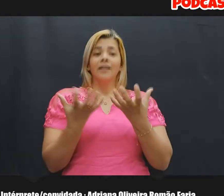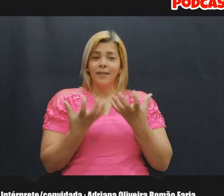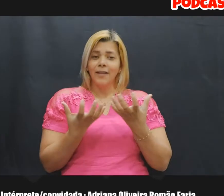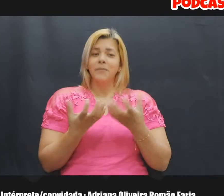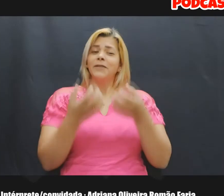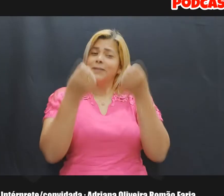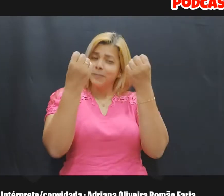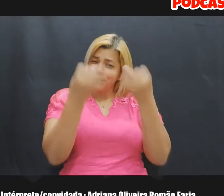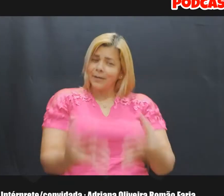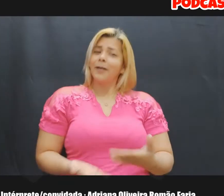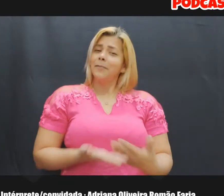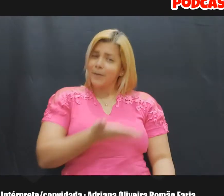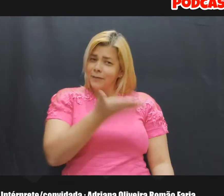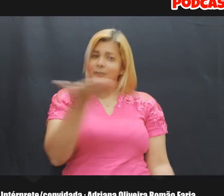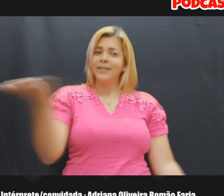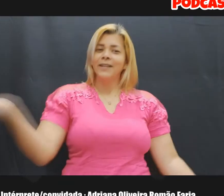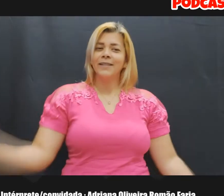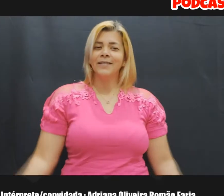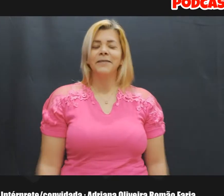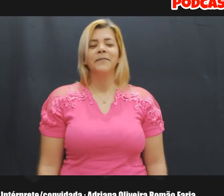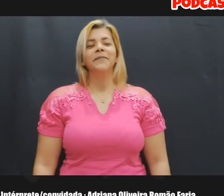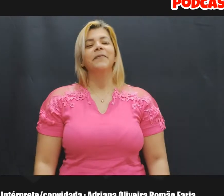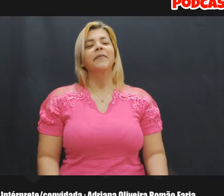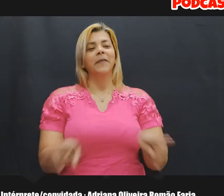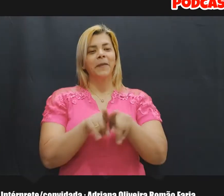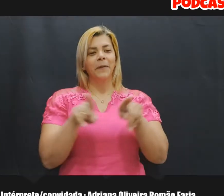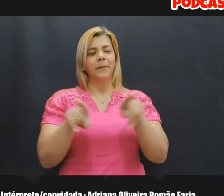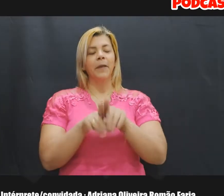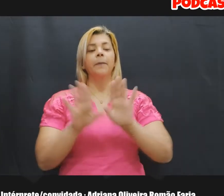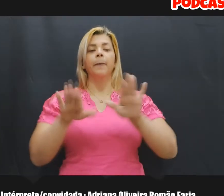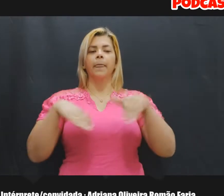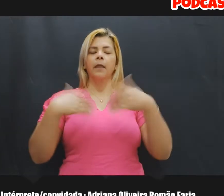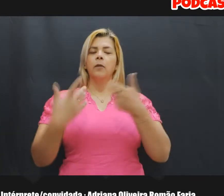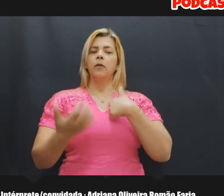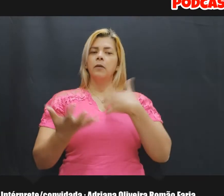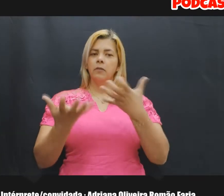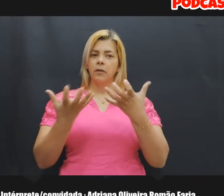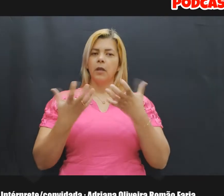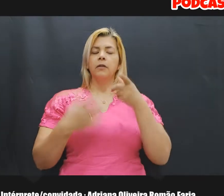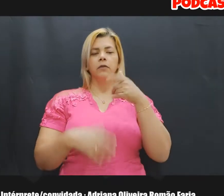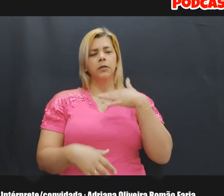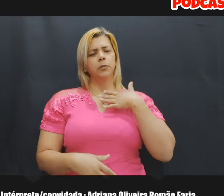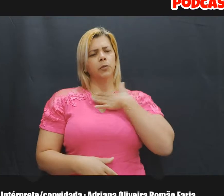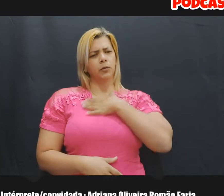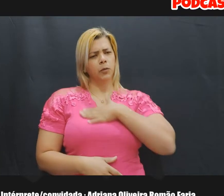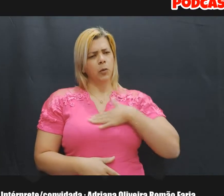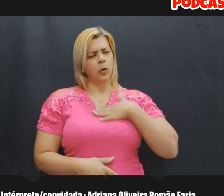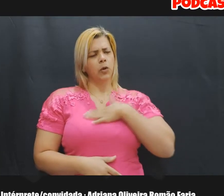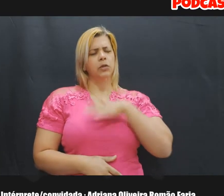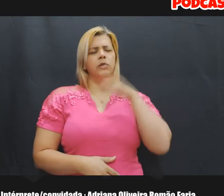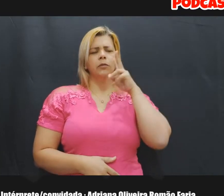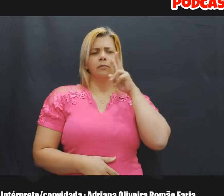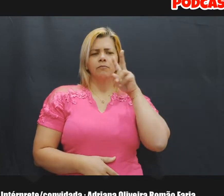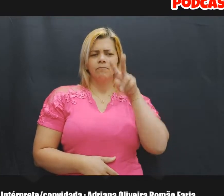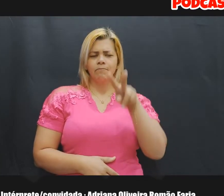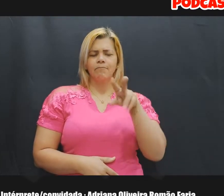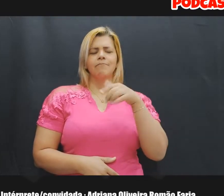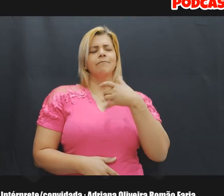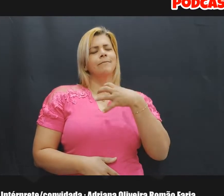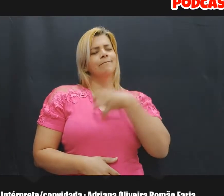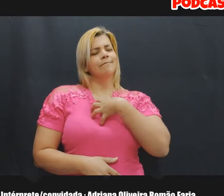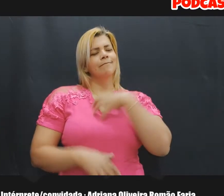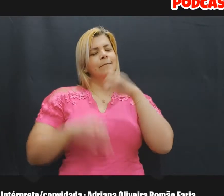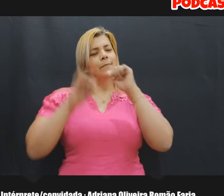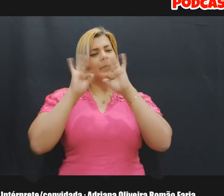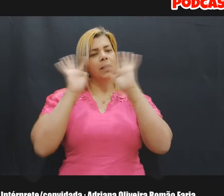metodologia de trabalho, alguns dos nossos diferenciais, e esperamos que você goste, acompanhe, sinta-se muito feliz